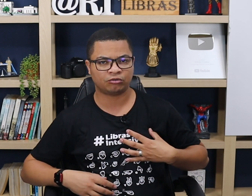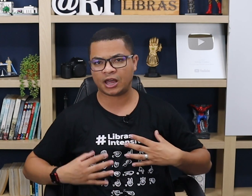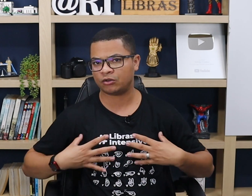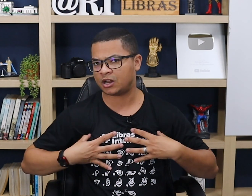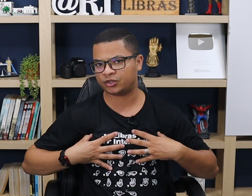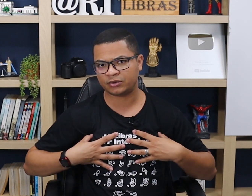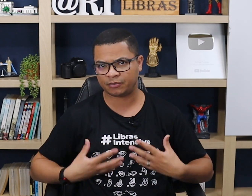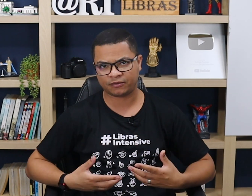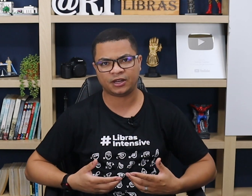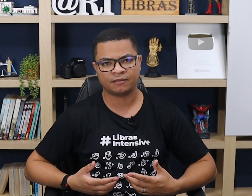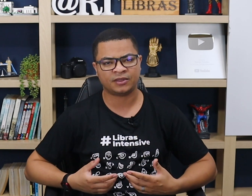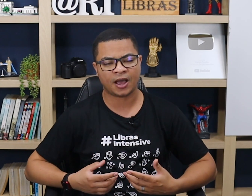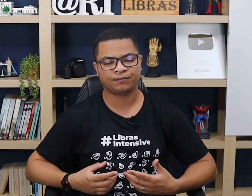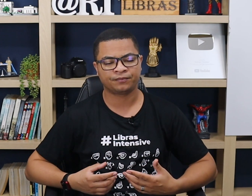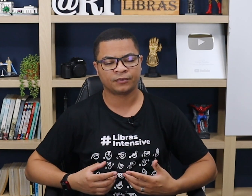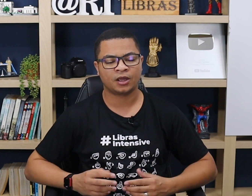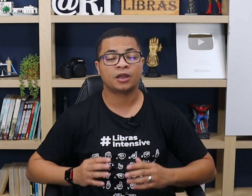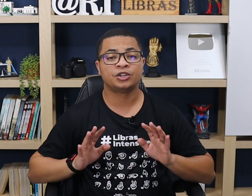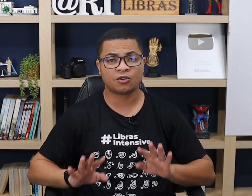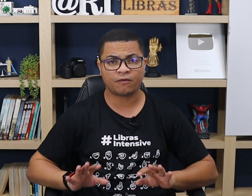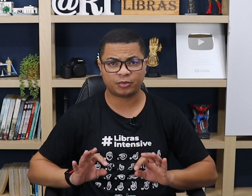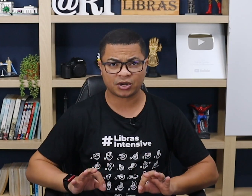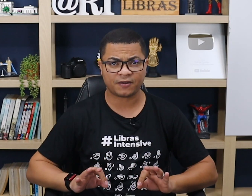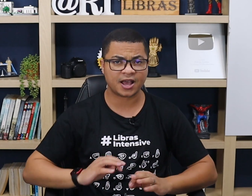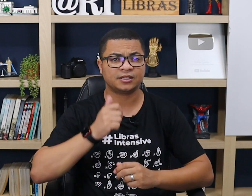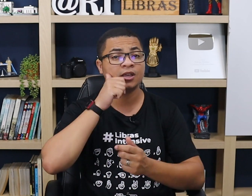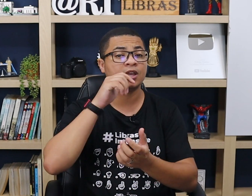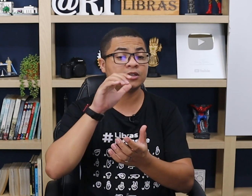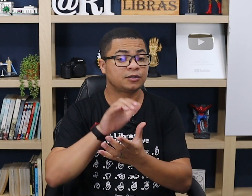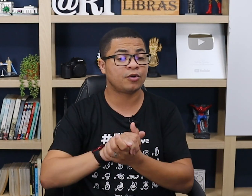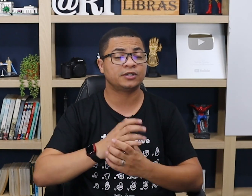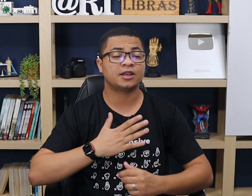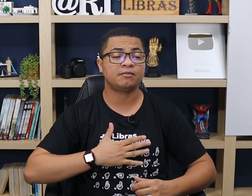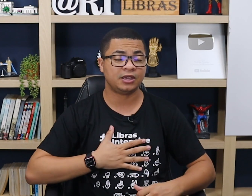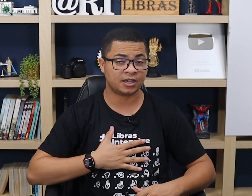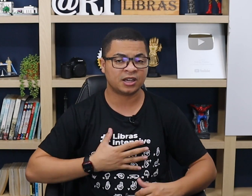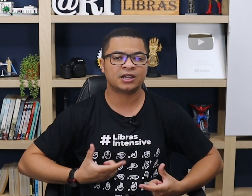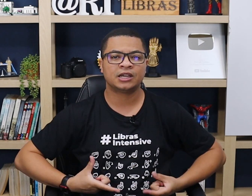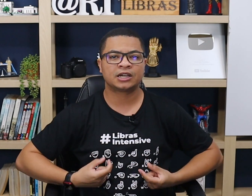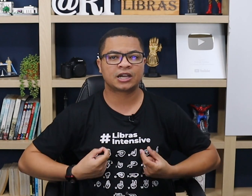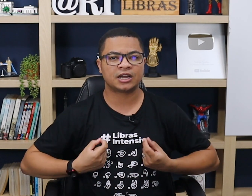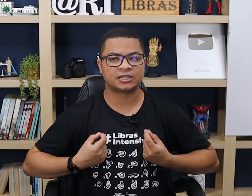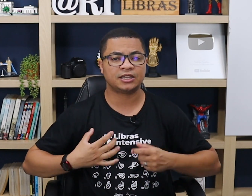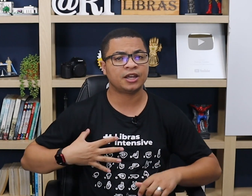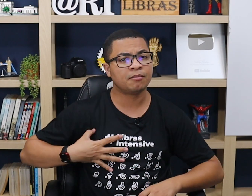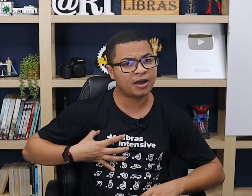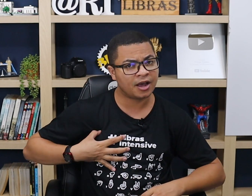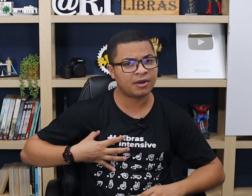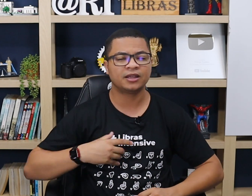ou do outro lado ou nas duas preferidas tá de novo repetindo a frase esposa minha câncer mama